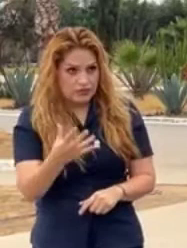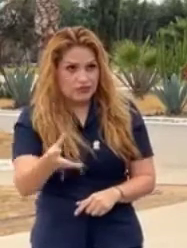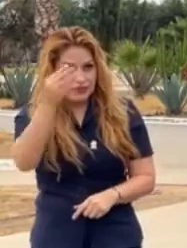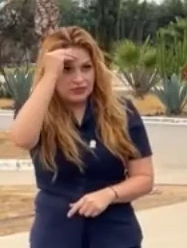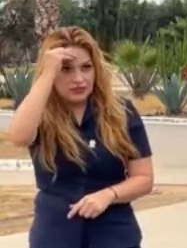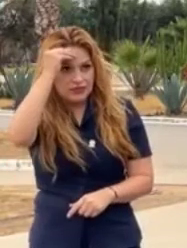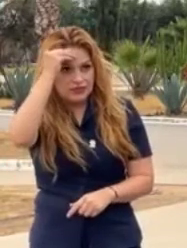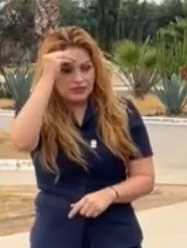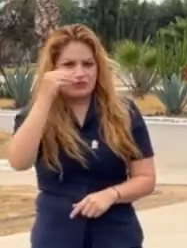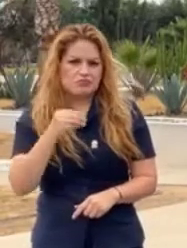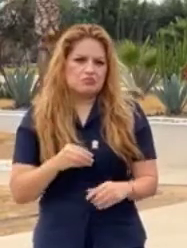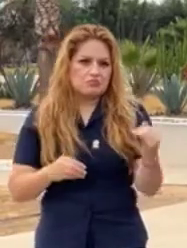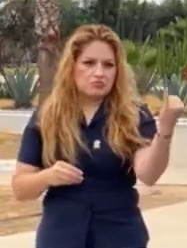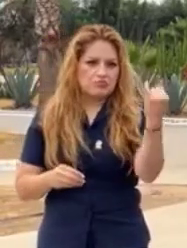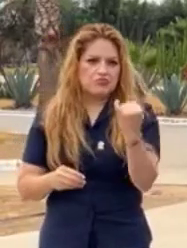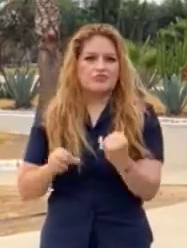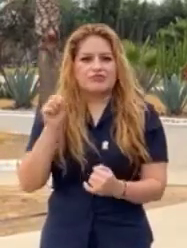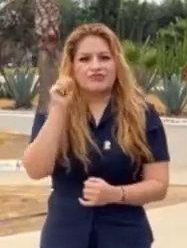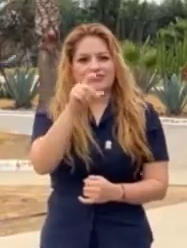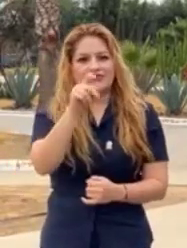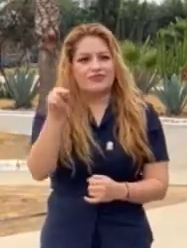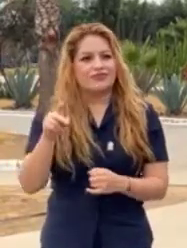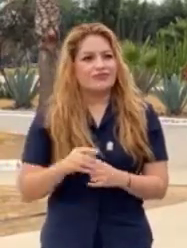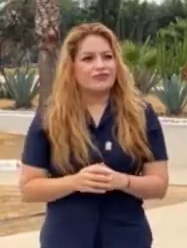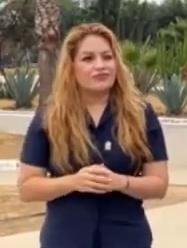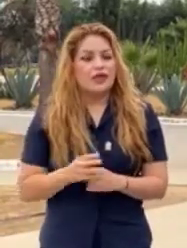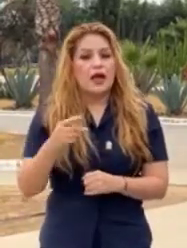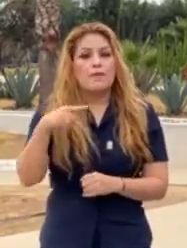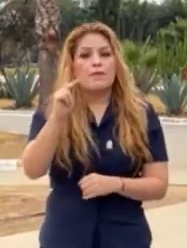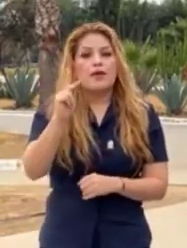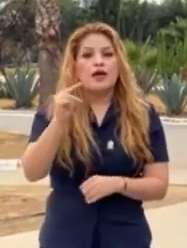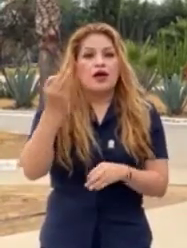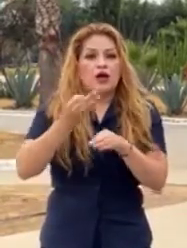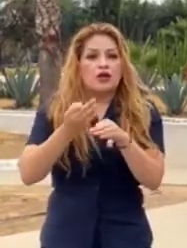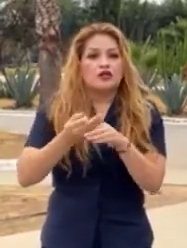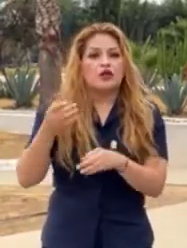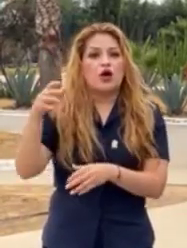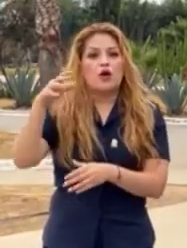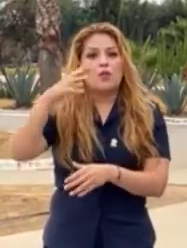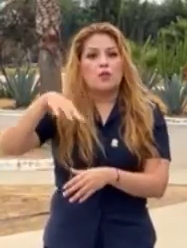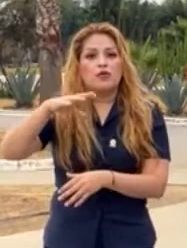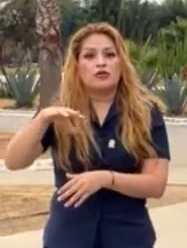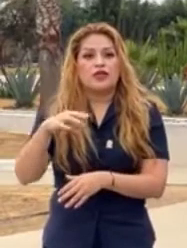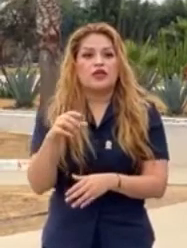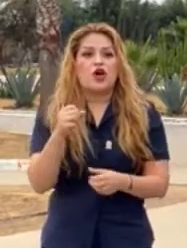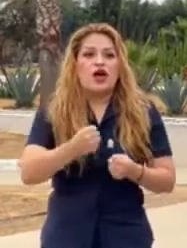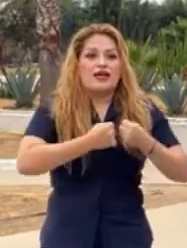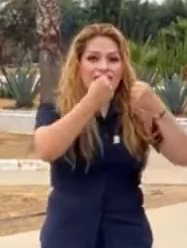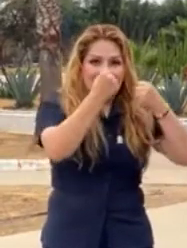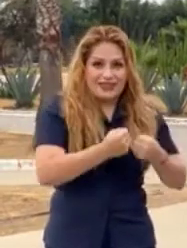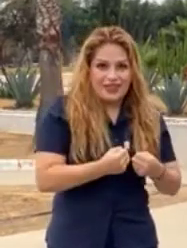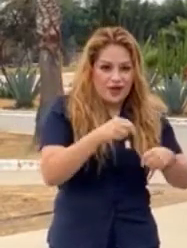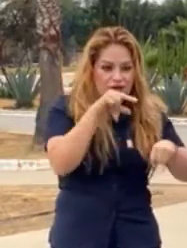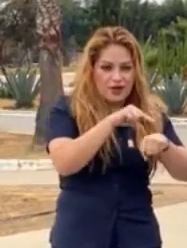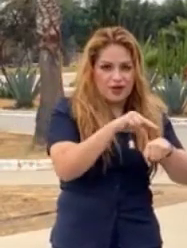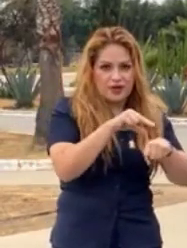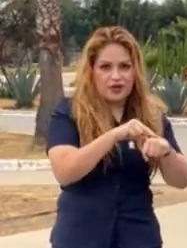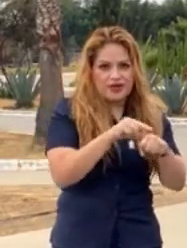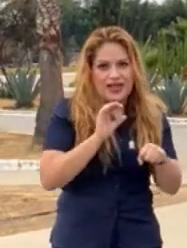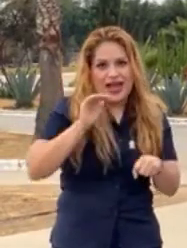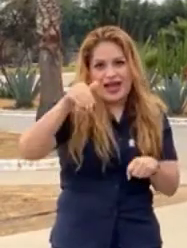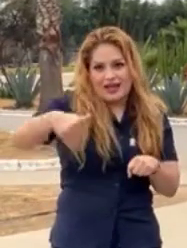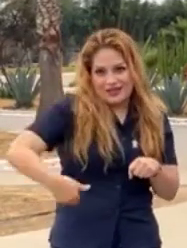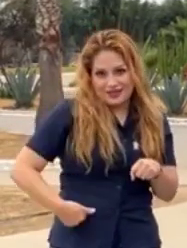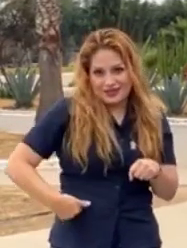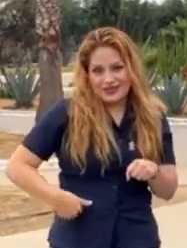bueno. Pero ando buscando también ahorita comprar un seguro, Por si me pasa algo, bueno, pues